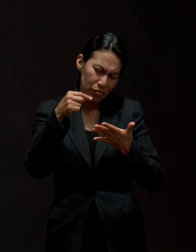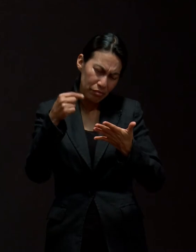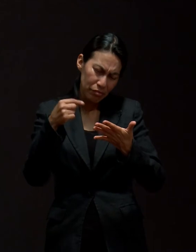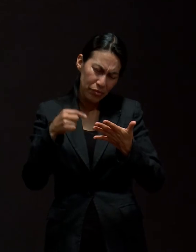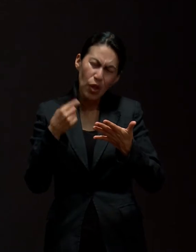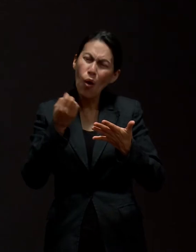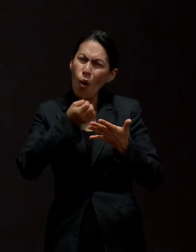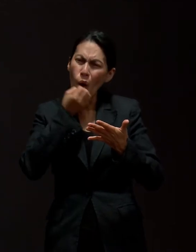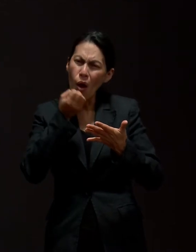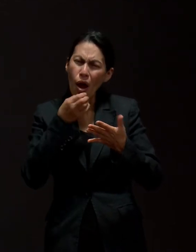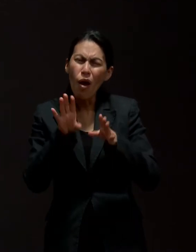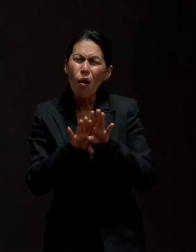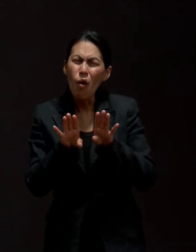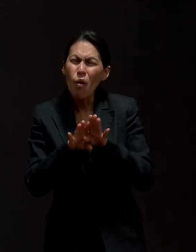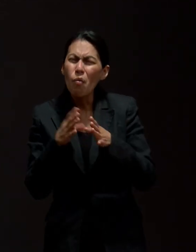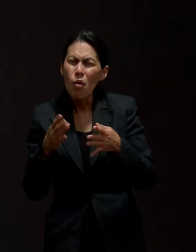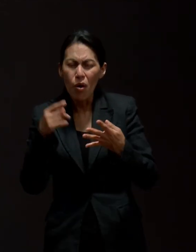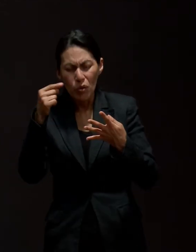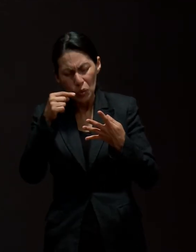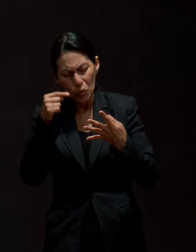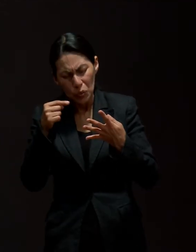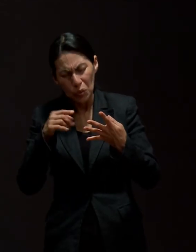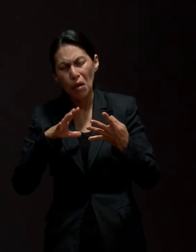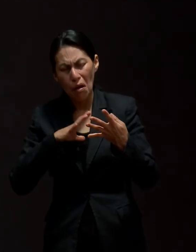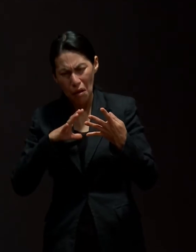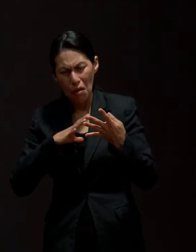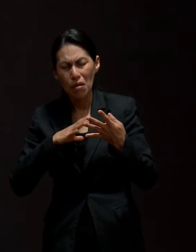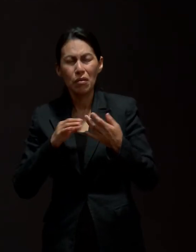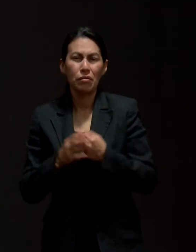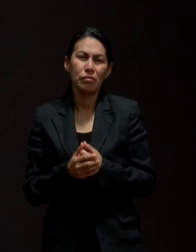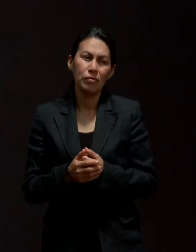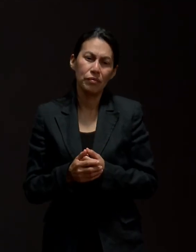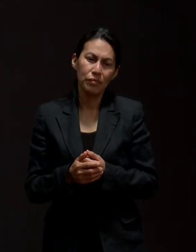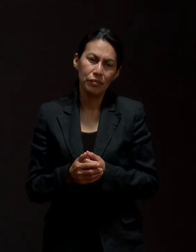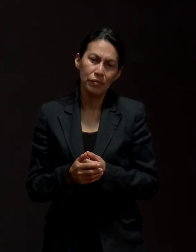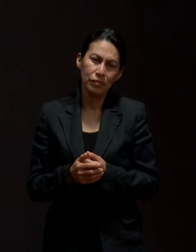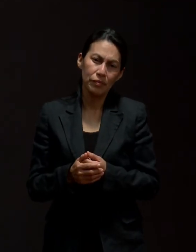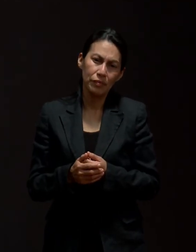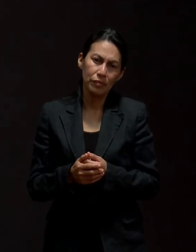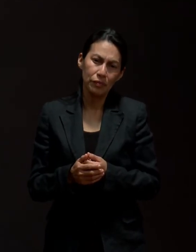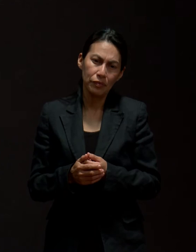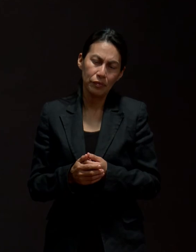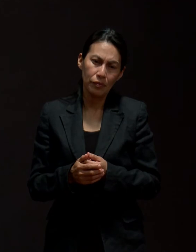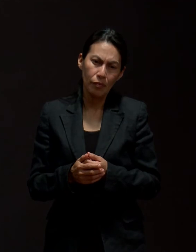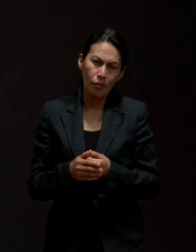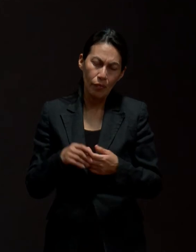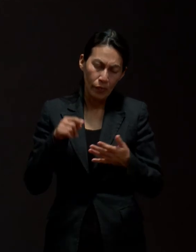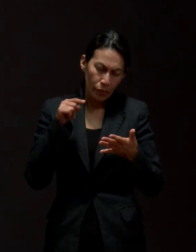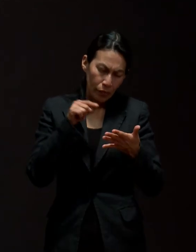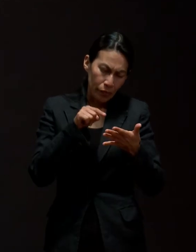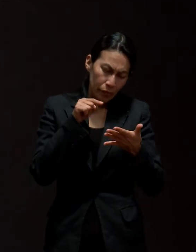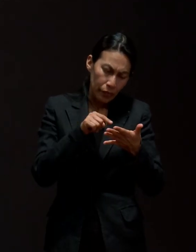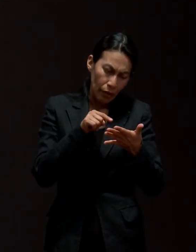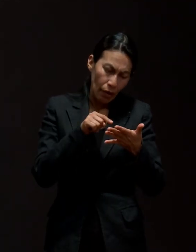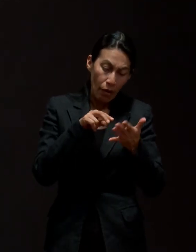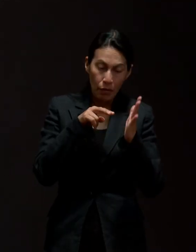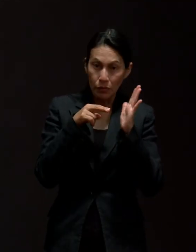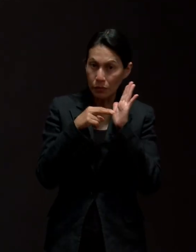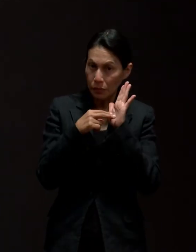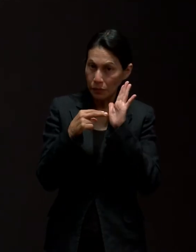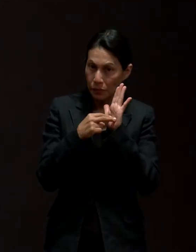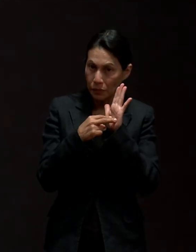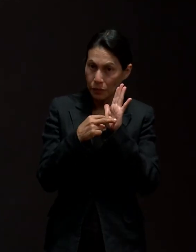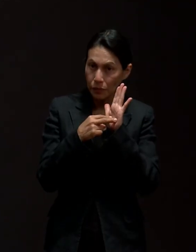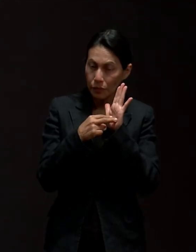sobre cómo orar. El Señor Jesús nos dejó un modelo de oración. Y a lo largo de la palabra hay